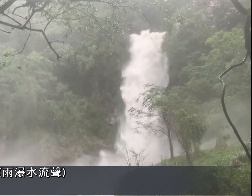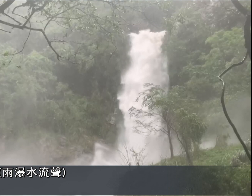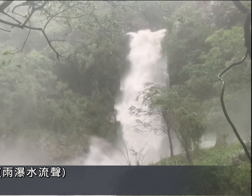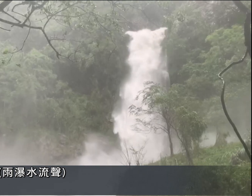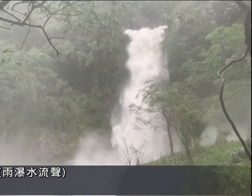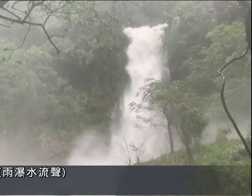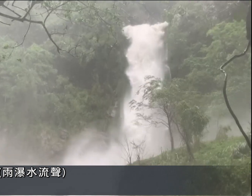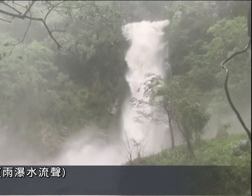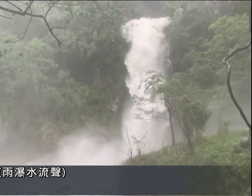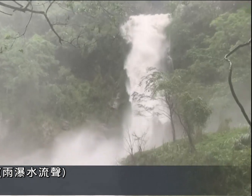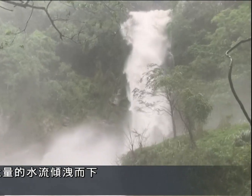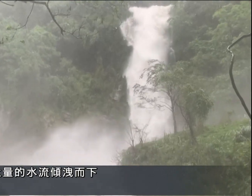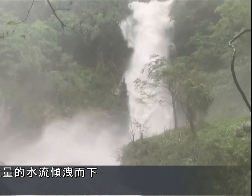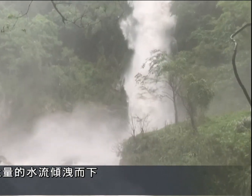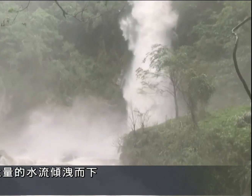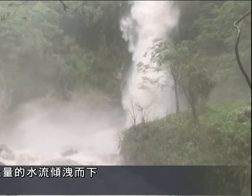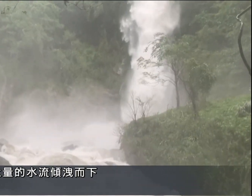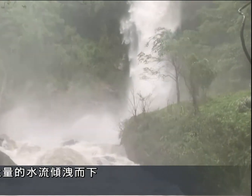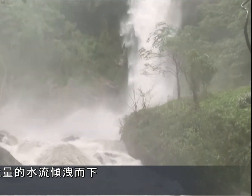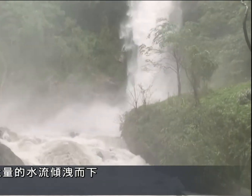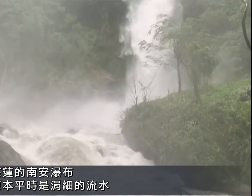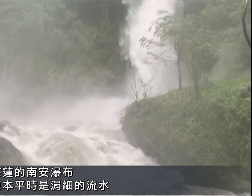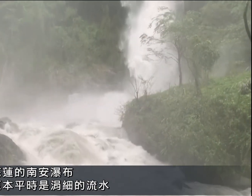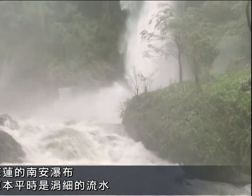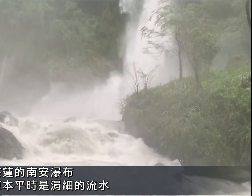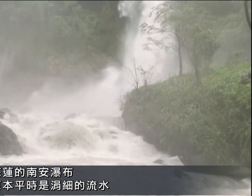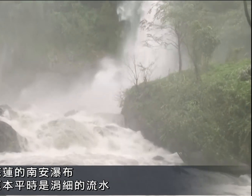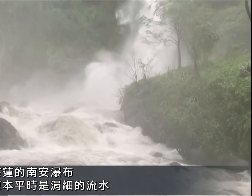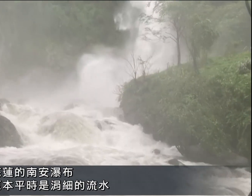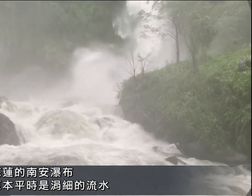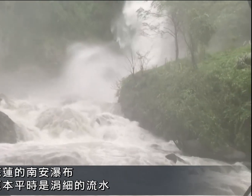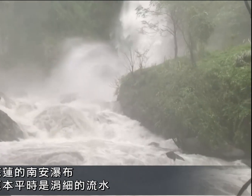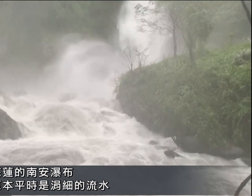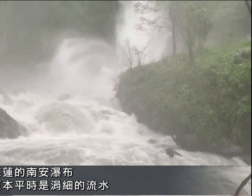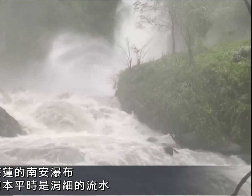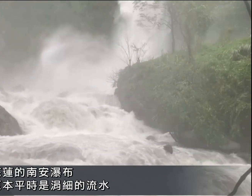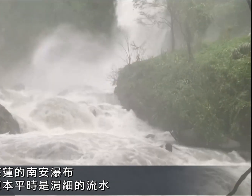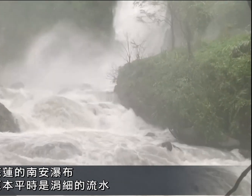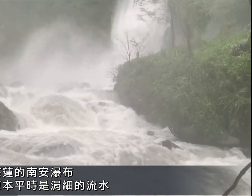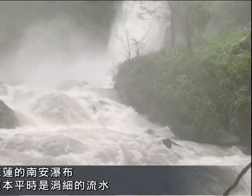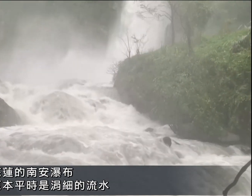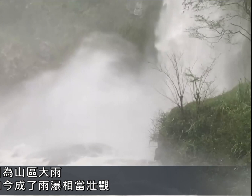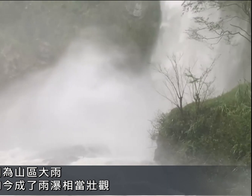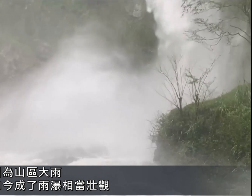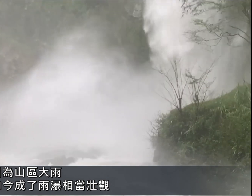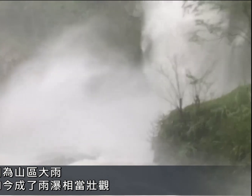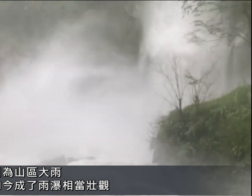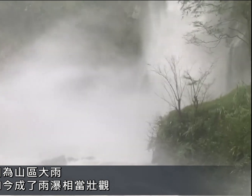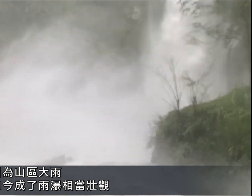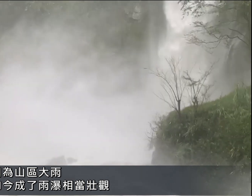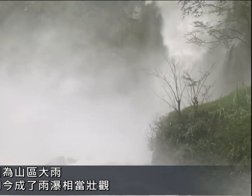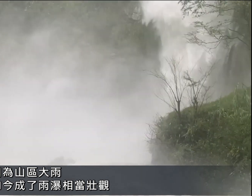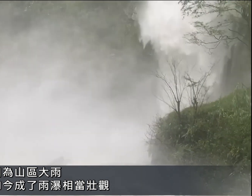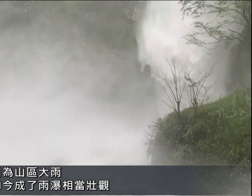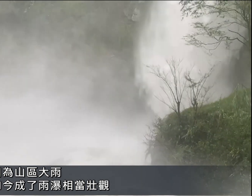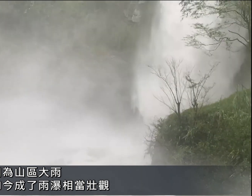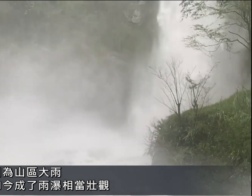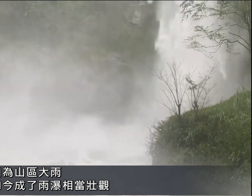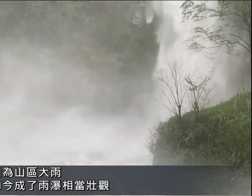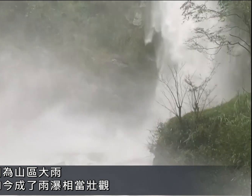大量的水流倾泻而下，花莲的南安瀑布原本平时是涓细的流水，因为山区大雨，如今成了雨瀑，相当壮